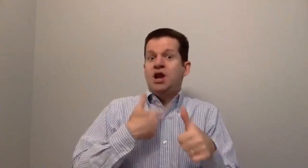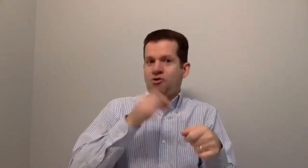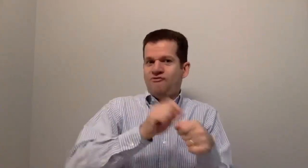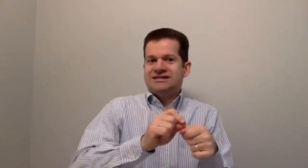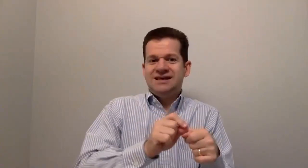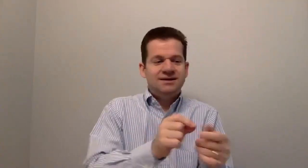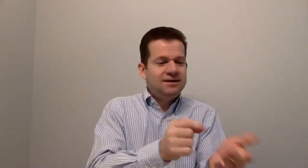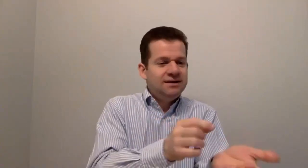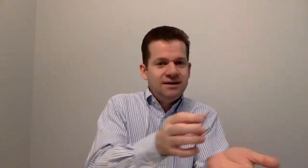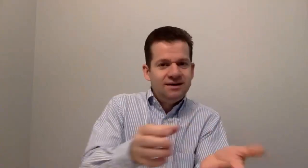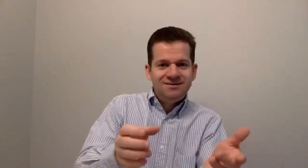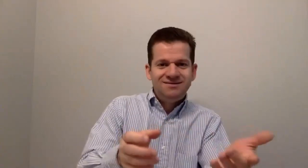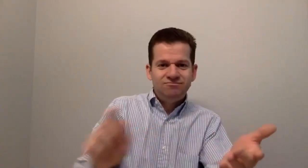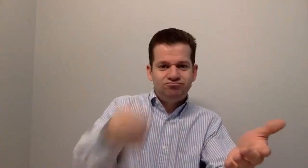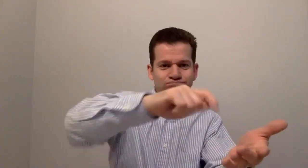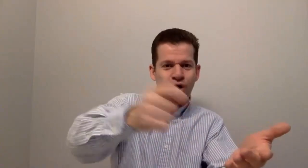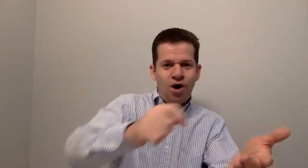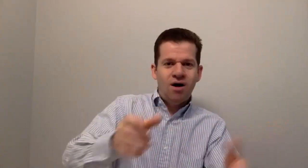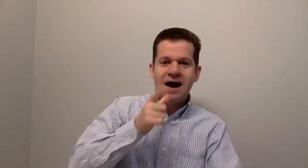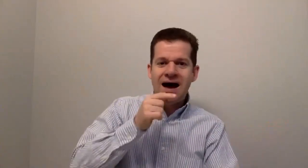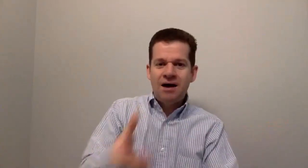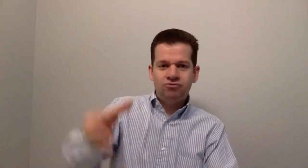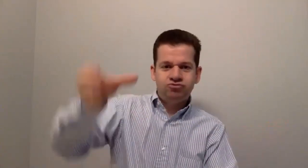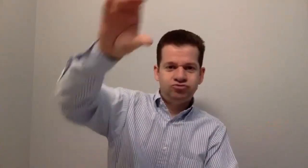eu vou fazer pó, água,